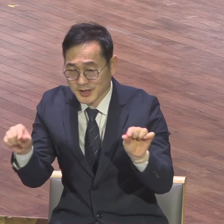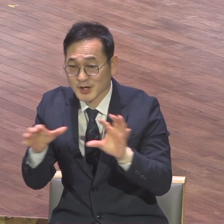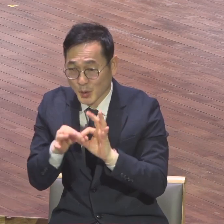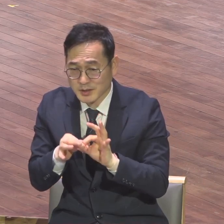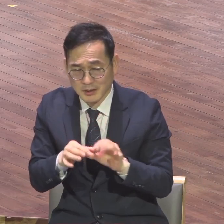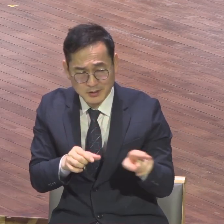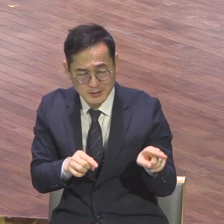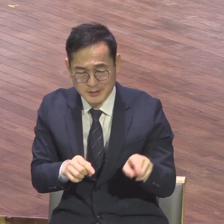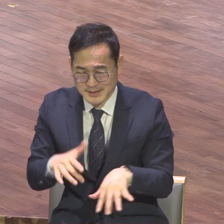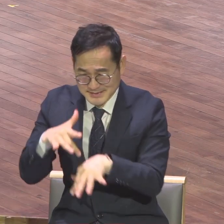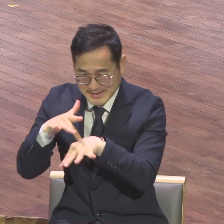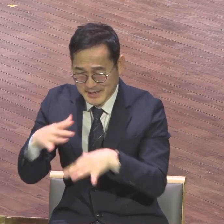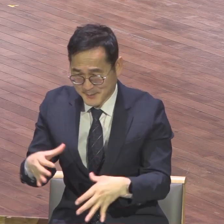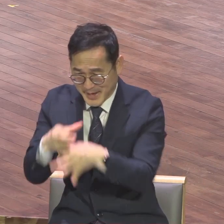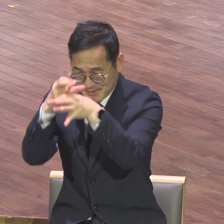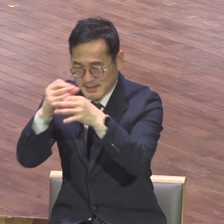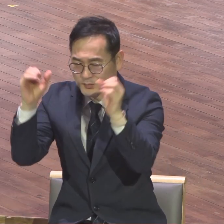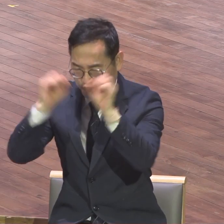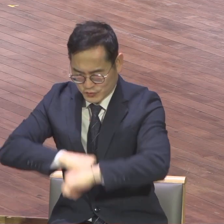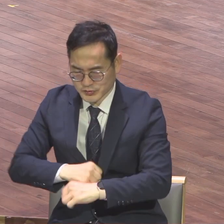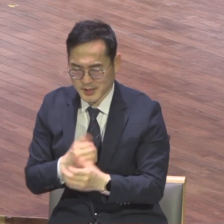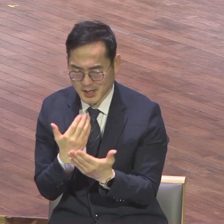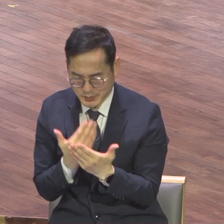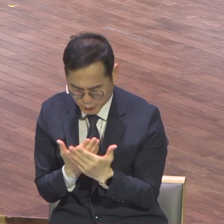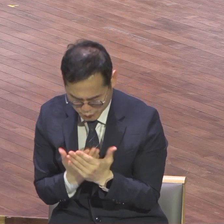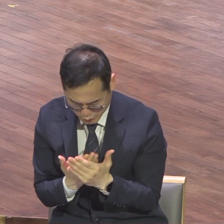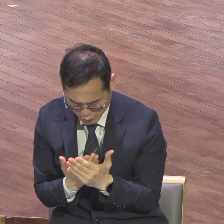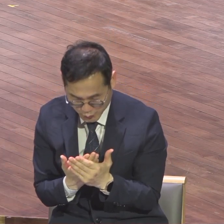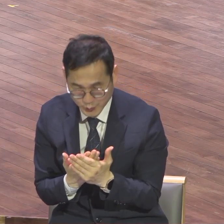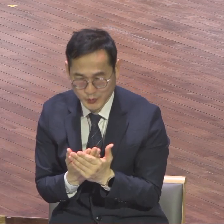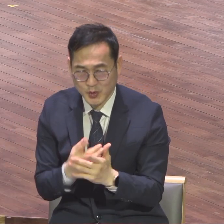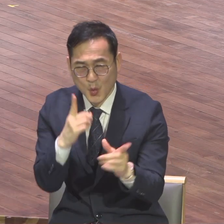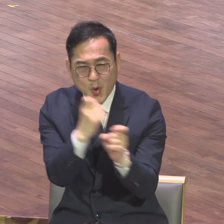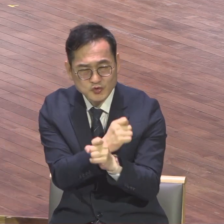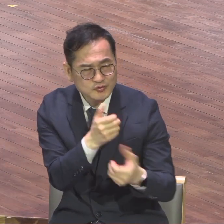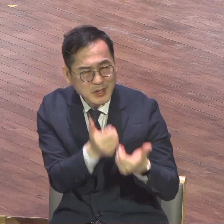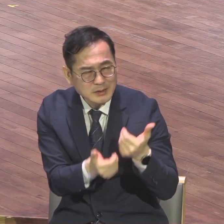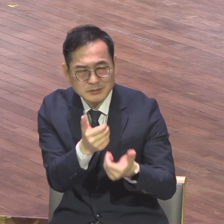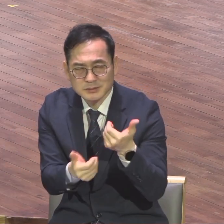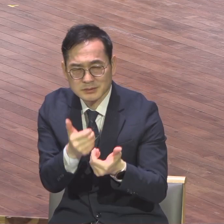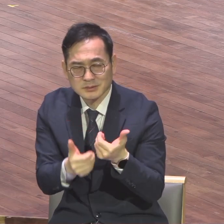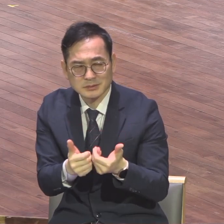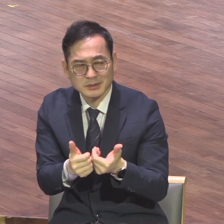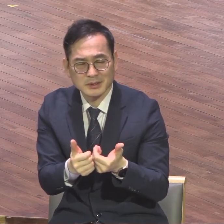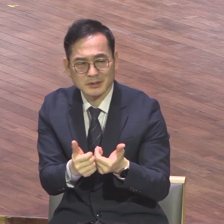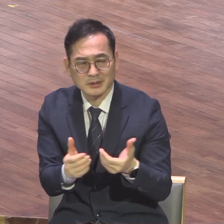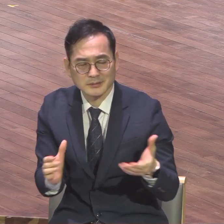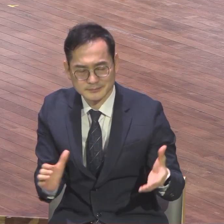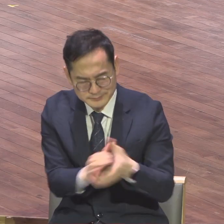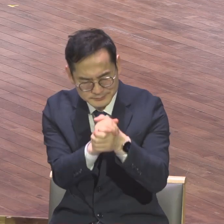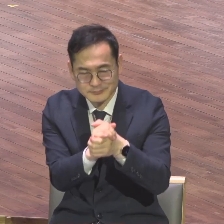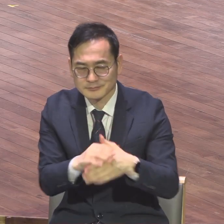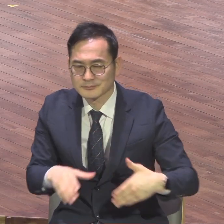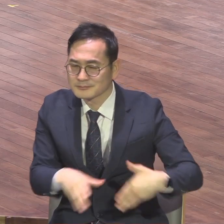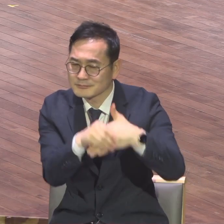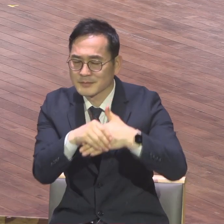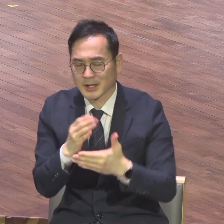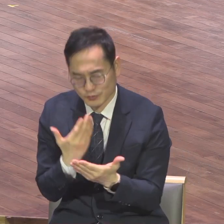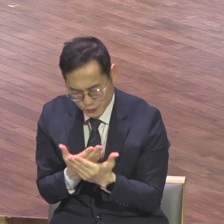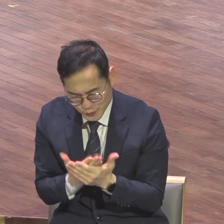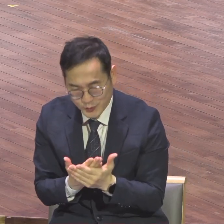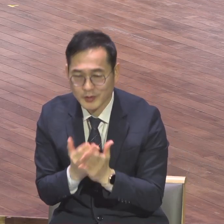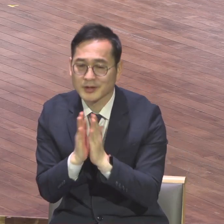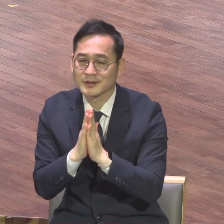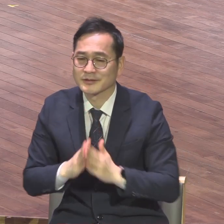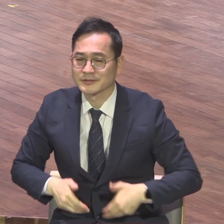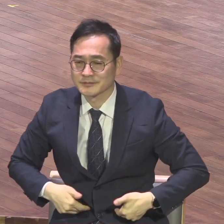이 사단의 망대가 무너지게 하여 주옵소서. 이 원수 관계, 불편한 관계가 회복되게 하여 주옵소서. 이 사단이 자꾸